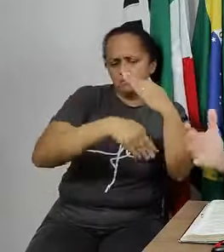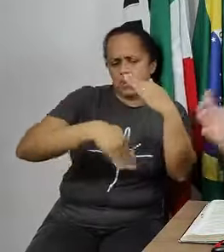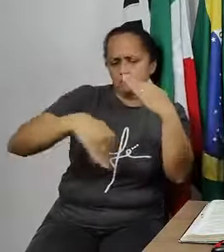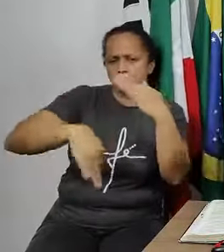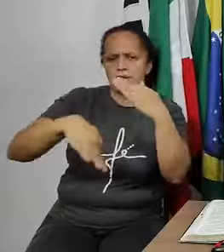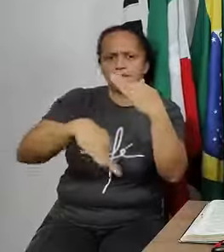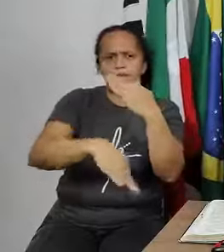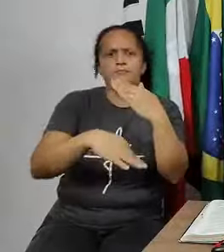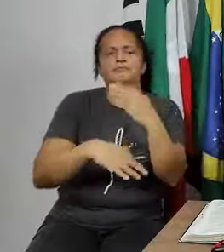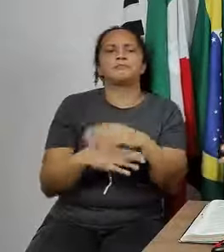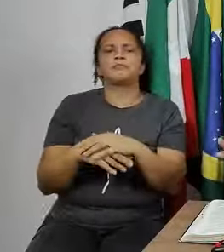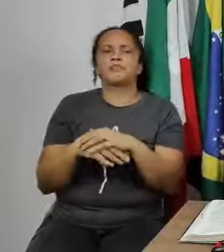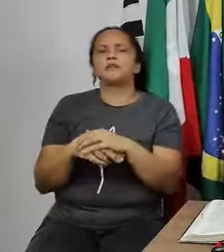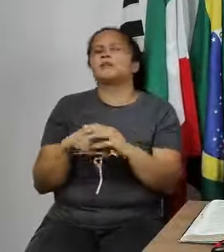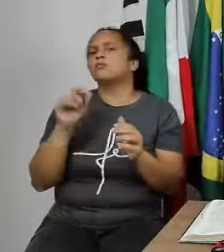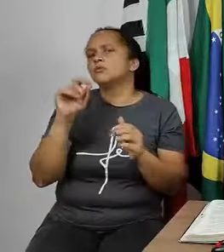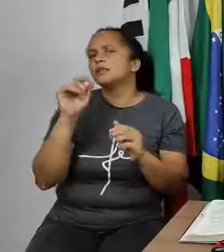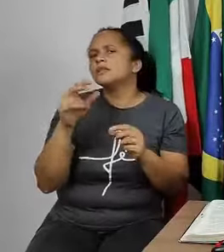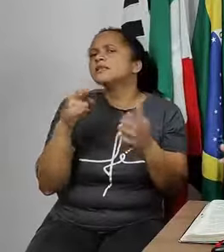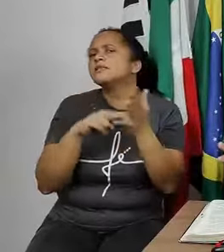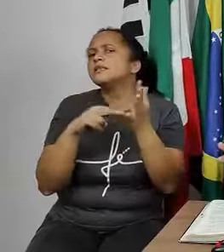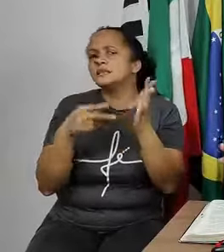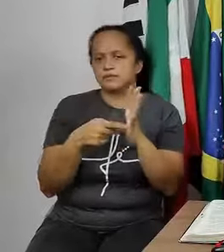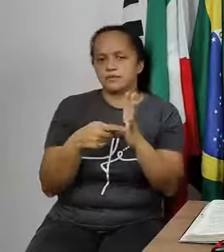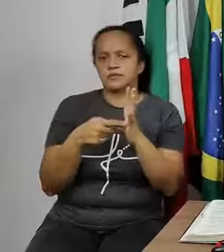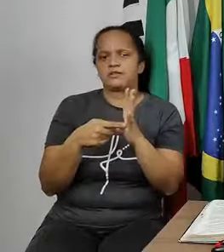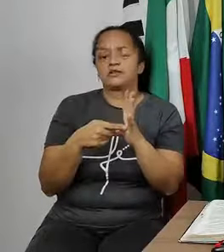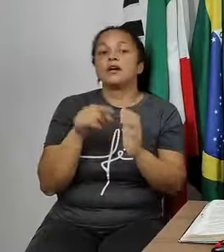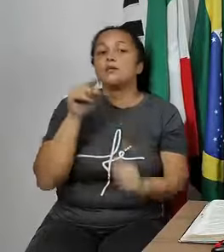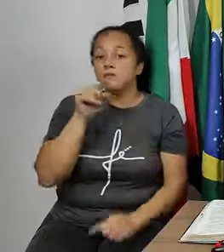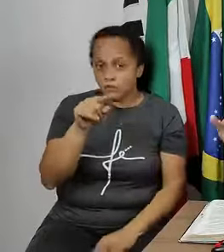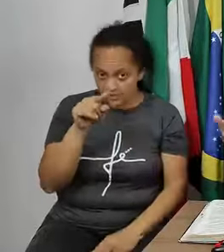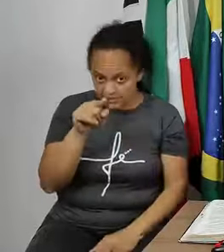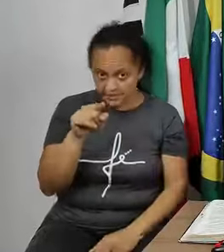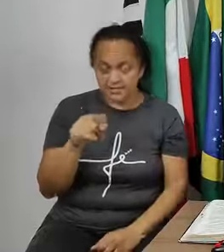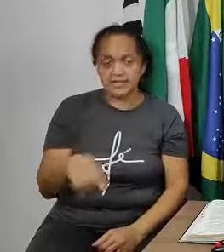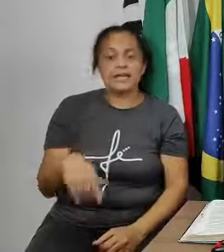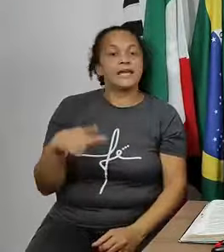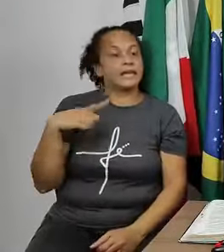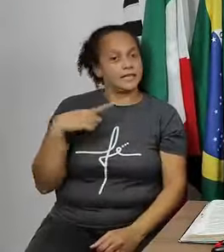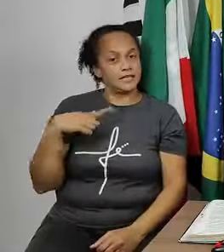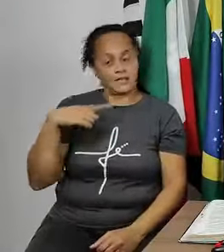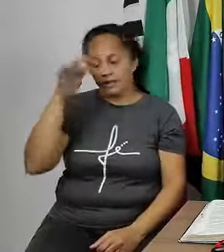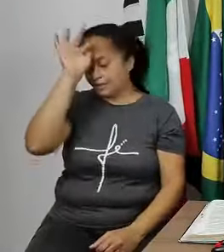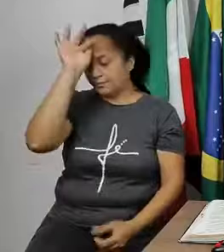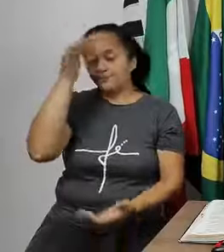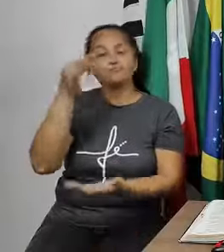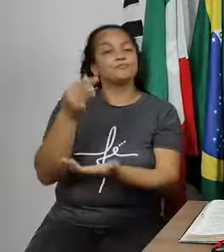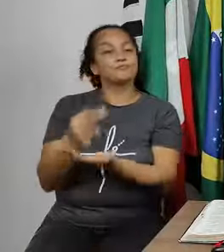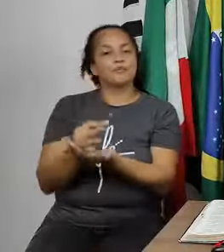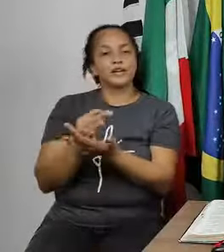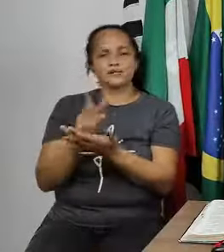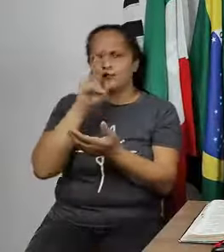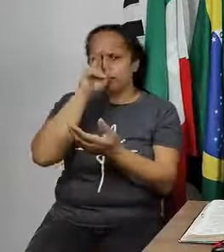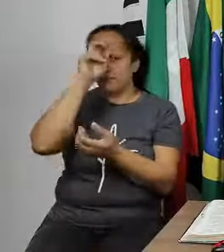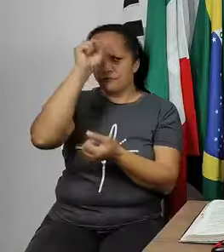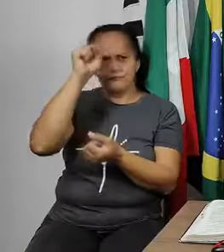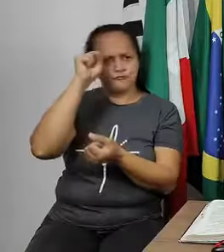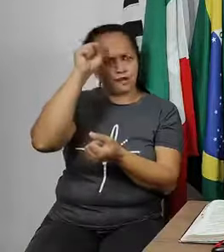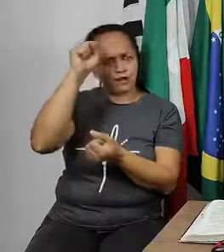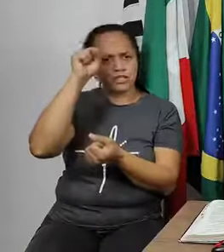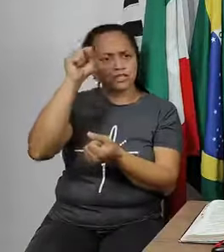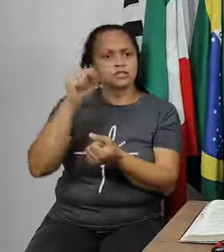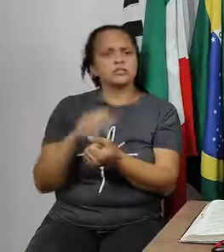árvore representa exatamente isso. Você ter a sua fé edificada na rocha, que é